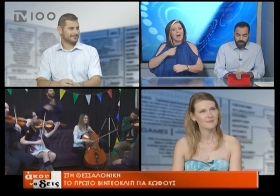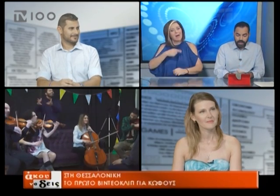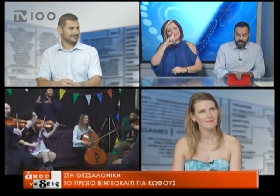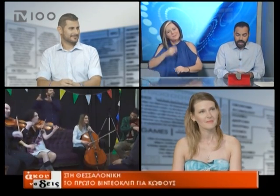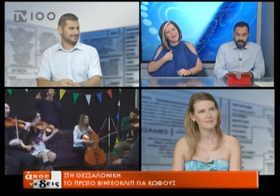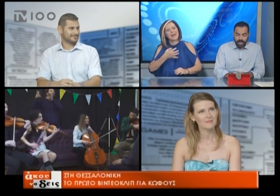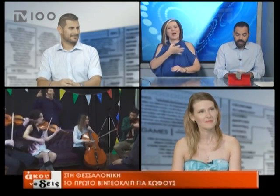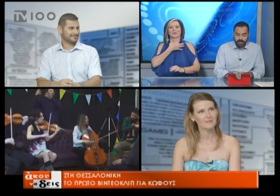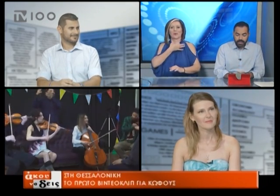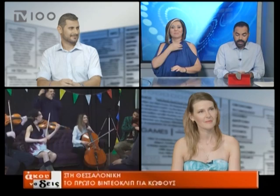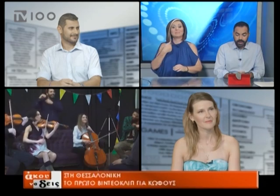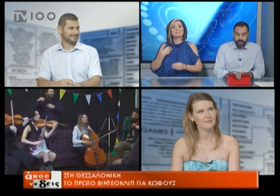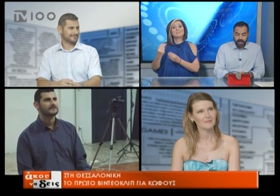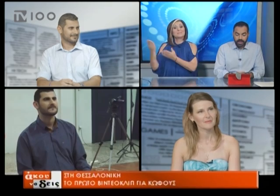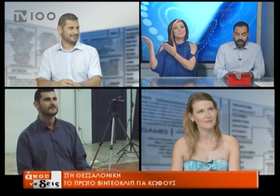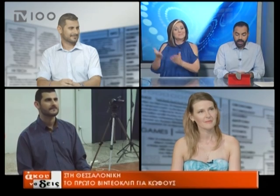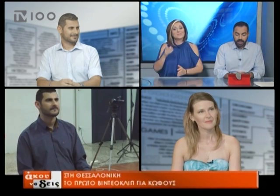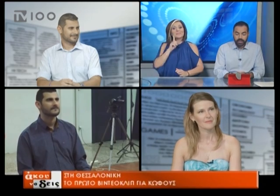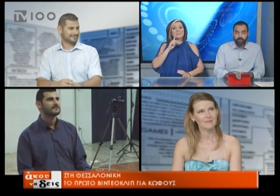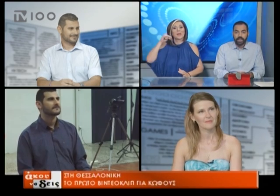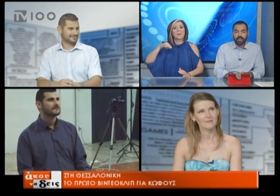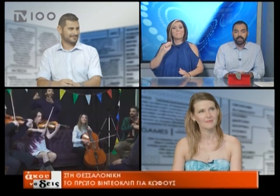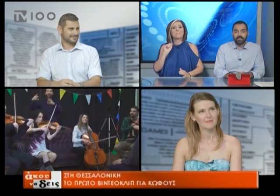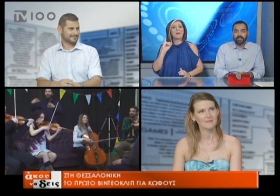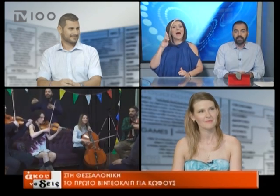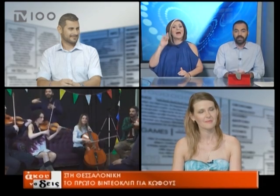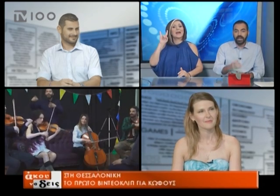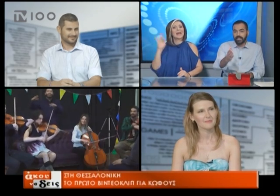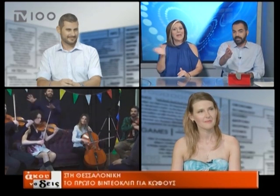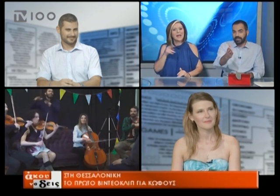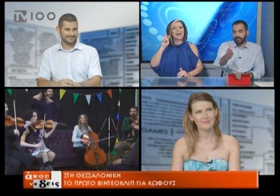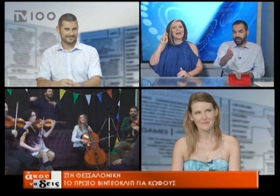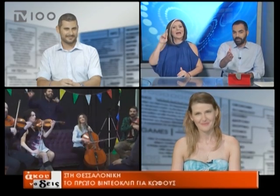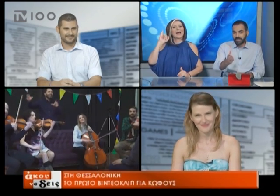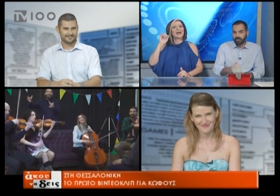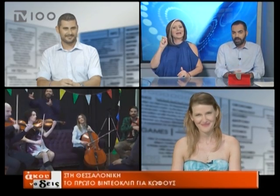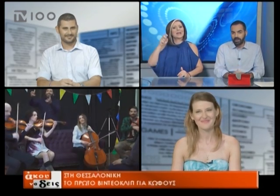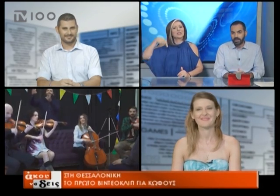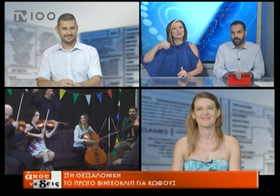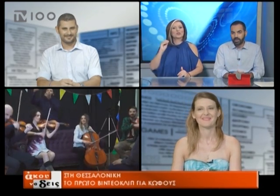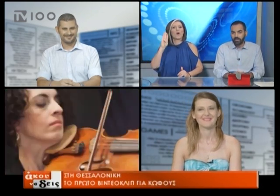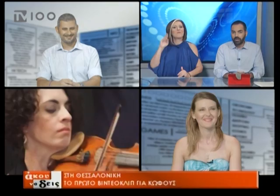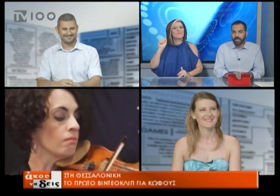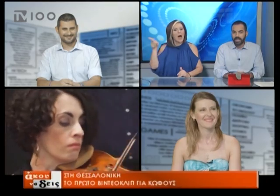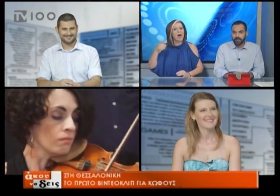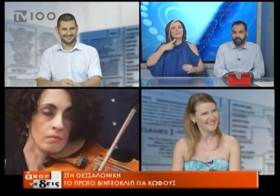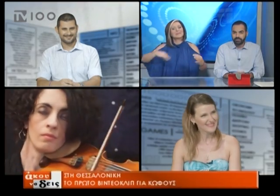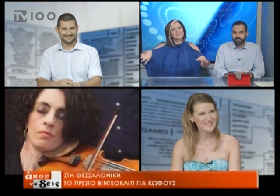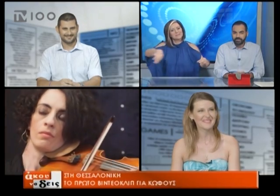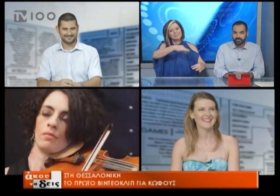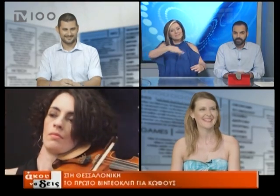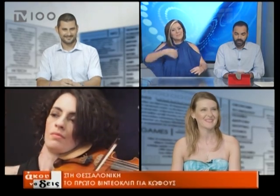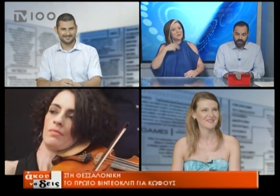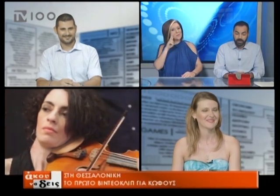καλωσορίσουμε την κυρία Μέρη Χρήστοβα, είναι τσελίστρια. Σας βλέπουμε, σας απολαμβάνουμε και στο βίντεο κλιπ. Καλώς ήρθατε. Καλώς